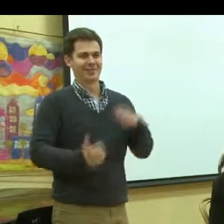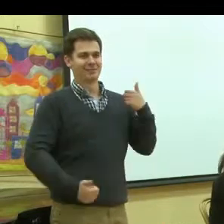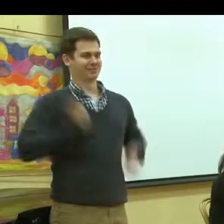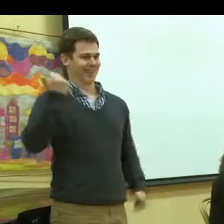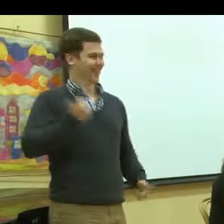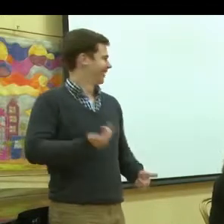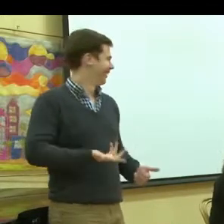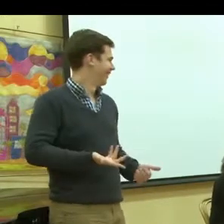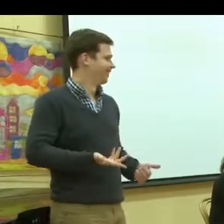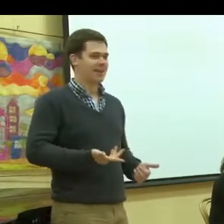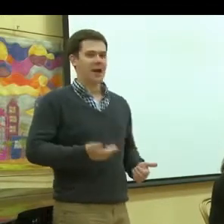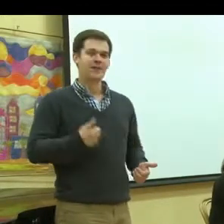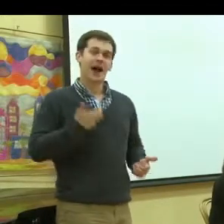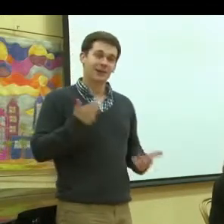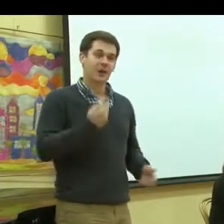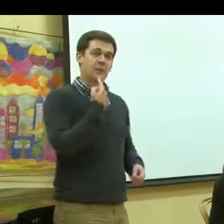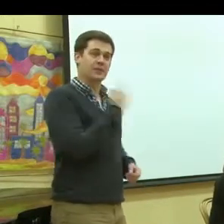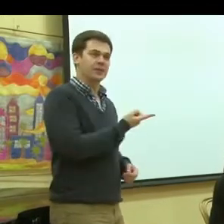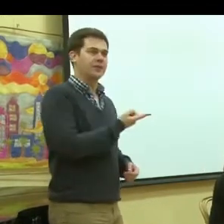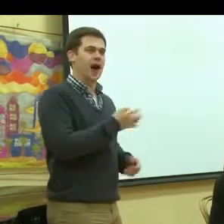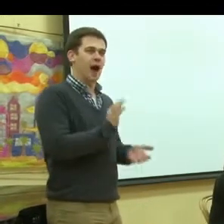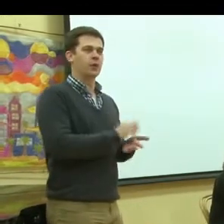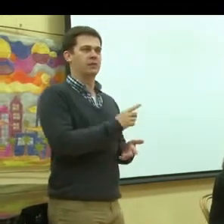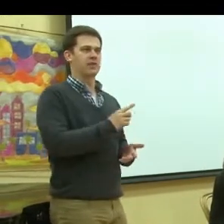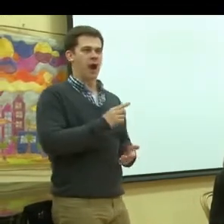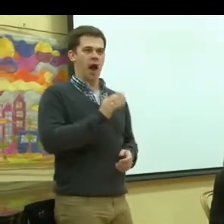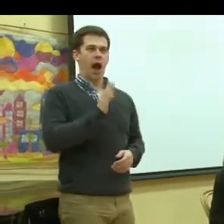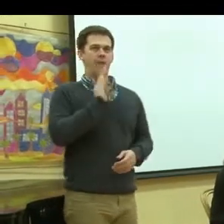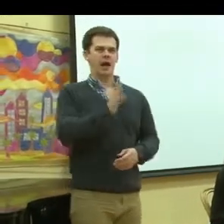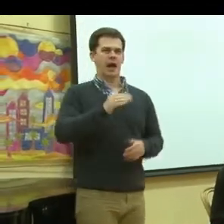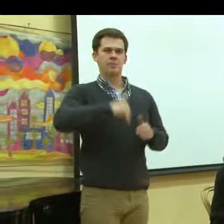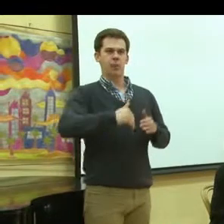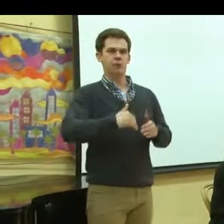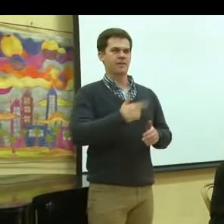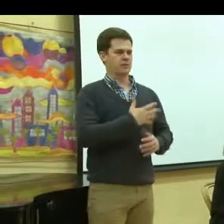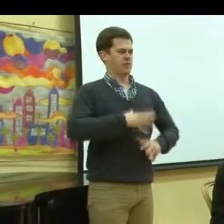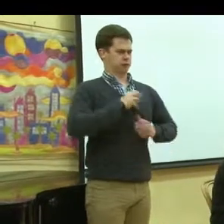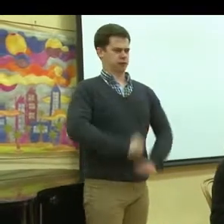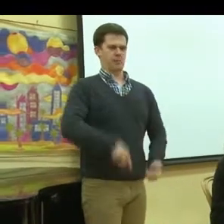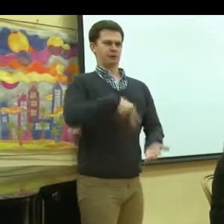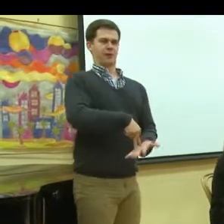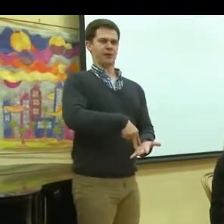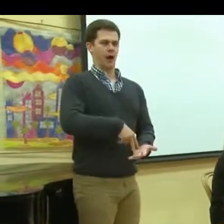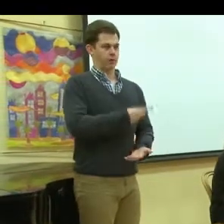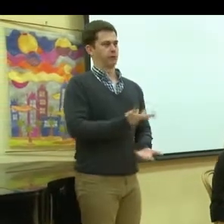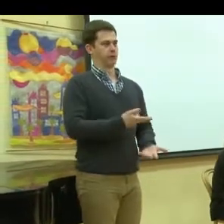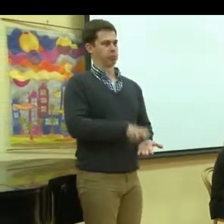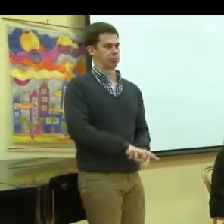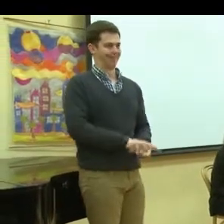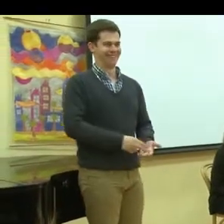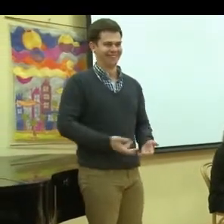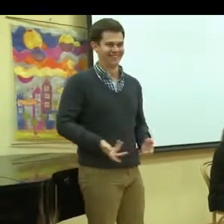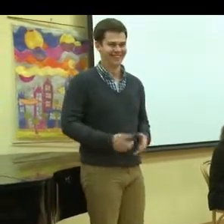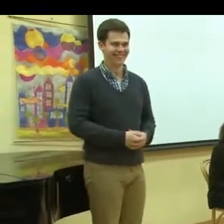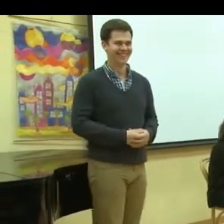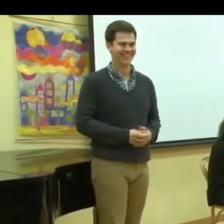Siadł. A chciałem coś powiedzieć. Południowoamerykański temperament. Wytrzymał 10 minut. Dobrze, czyli mamy początki,